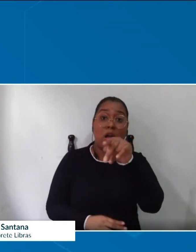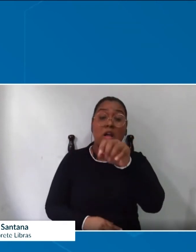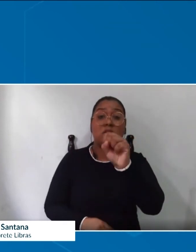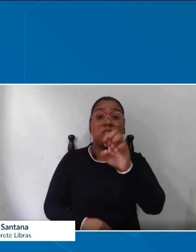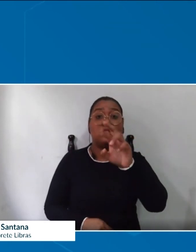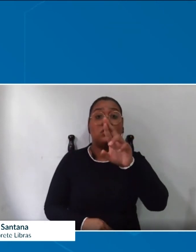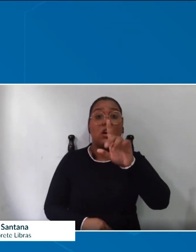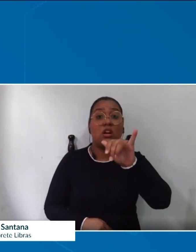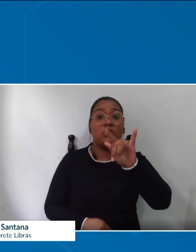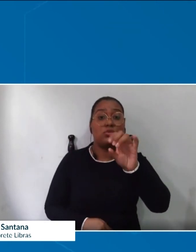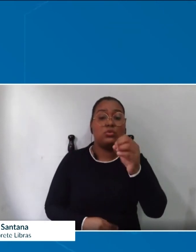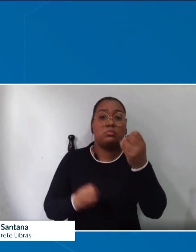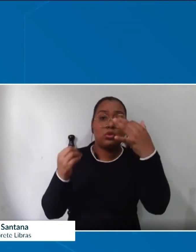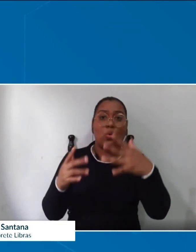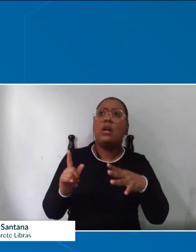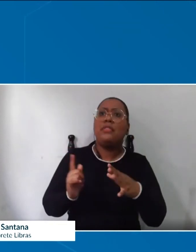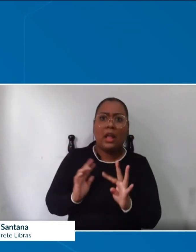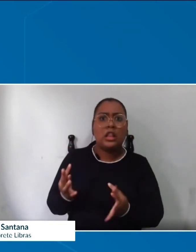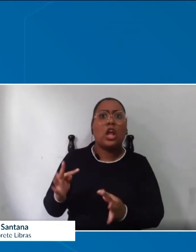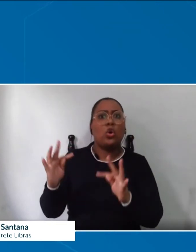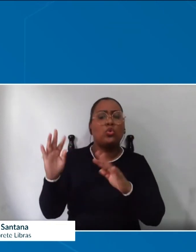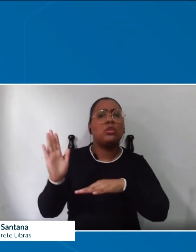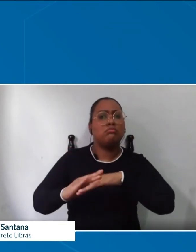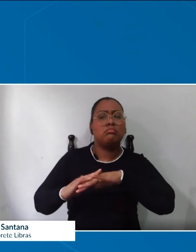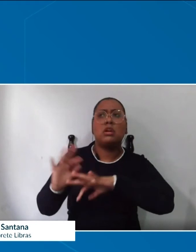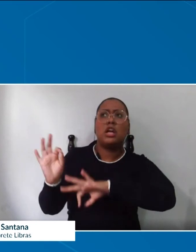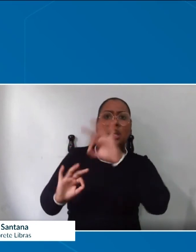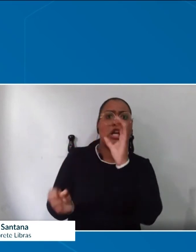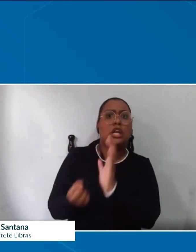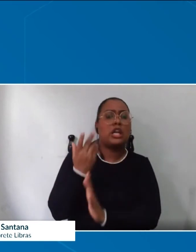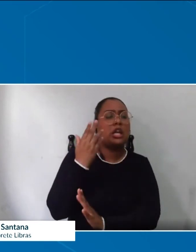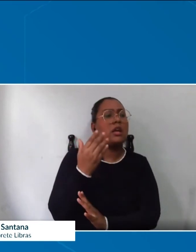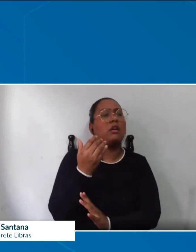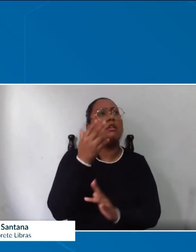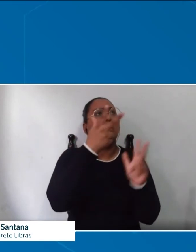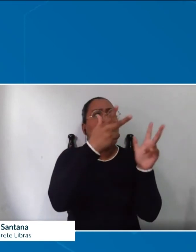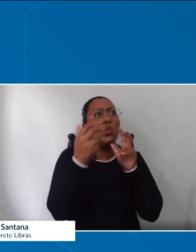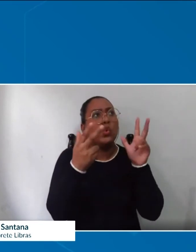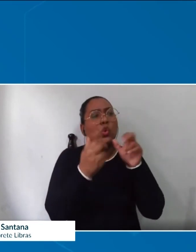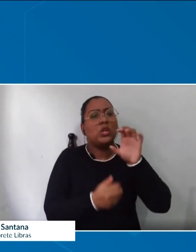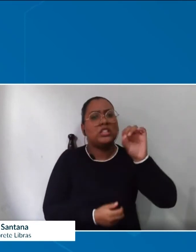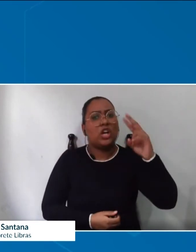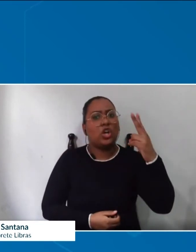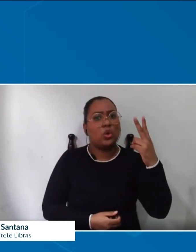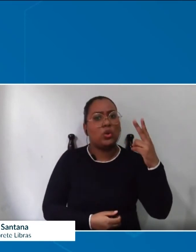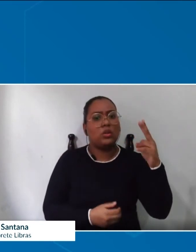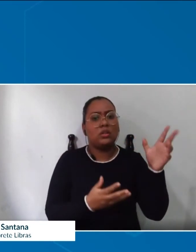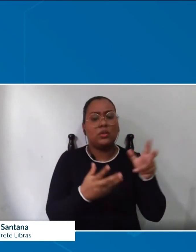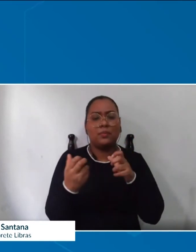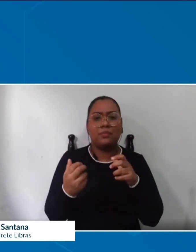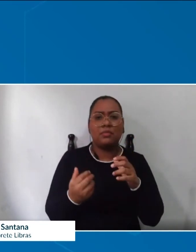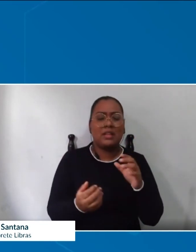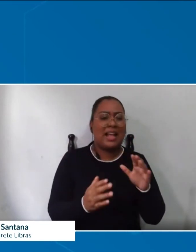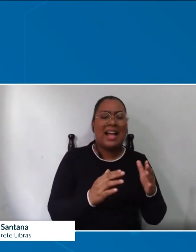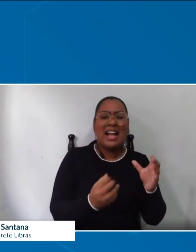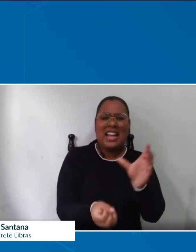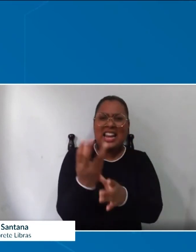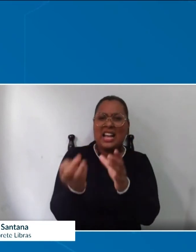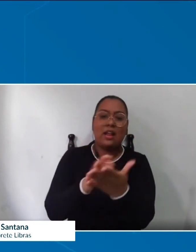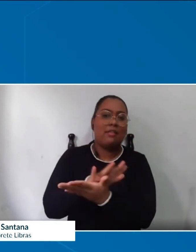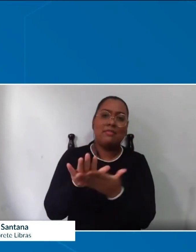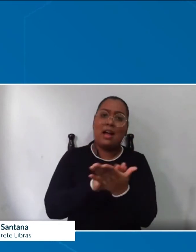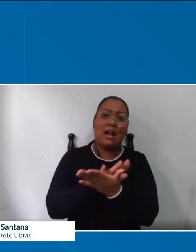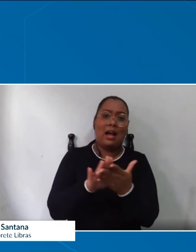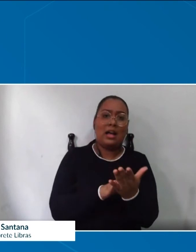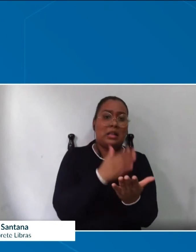temos tecnologias sendo desenvolvidas para aproveitamento desse CO2 também. Nada se cria, nada se perde, né, professor Sérgio? Tudo se